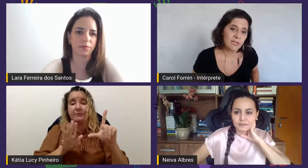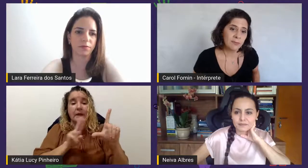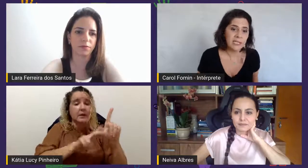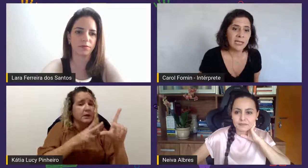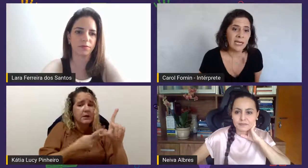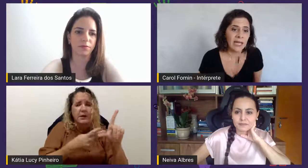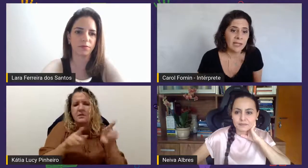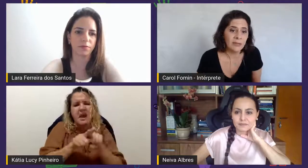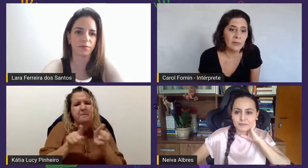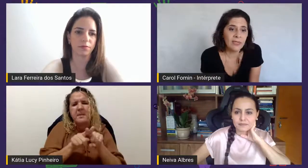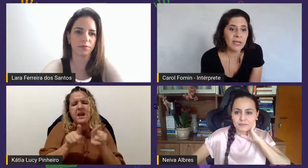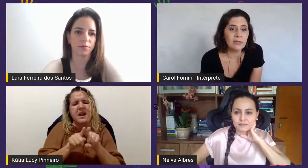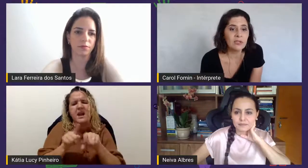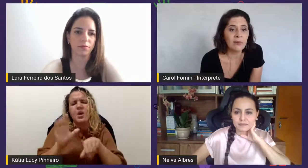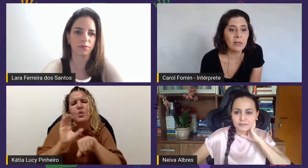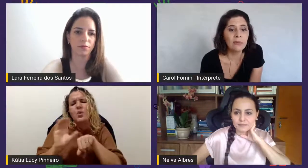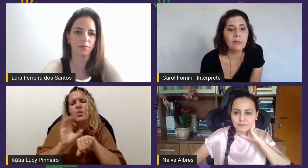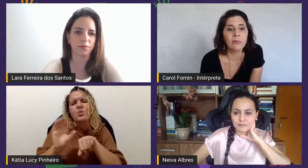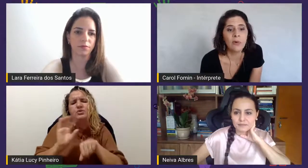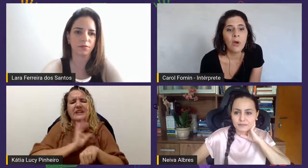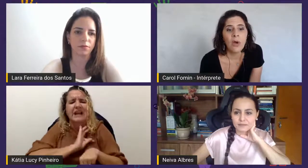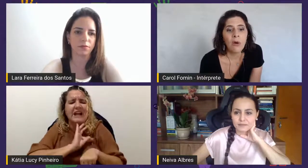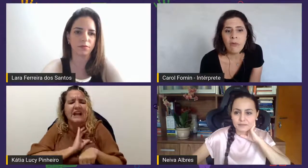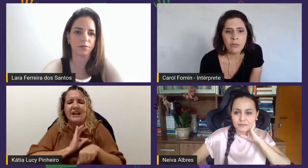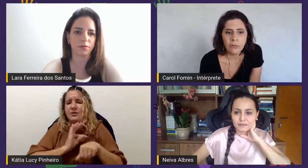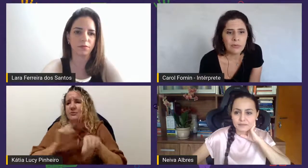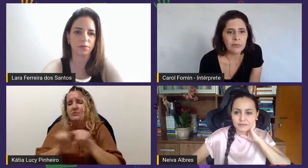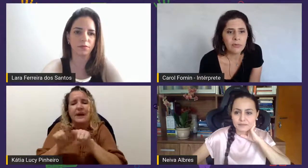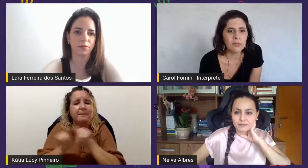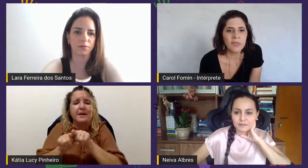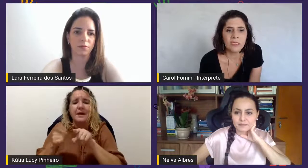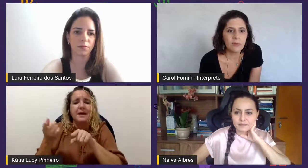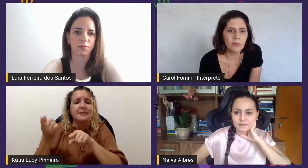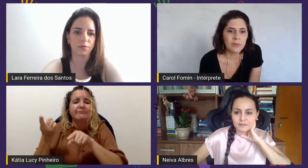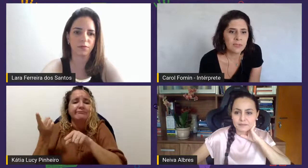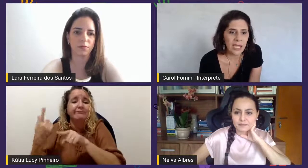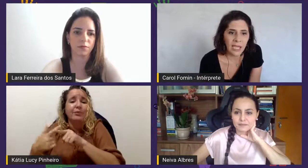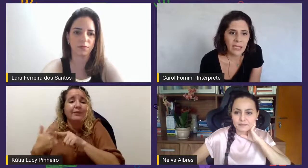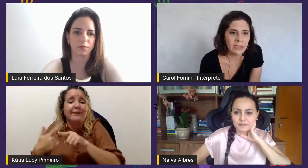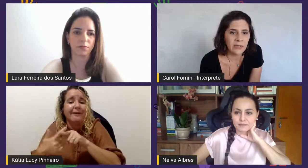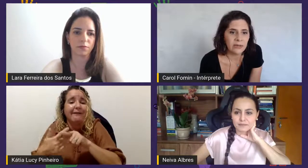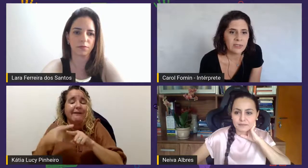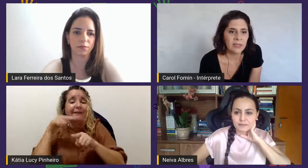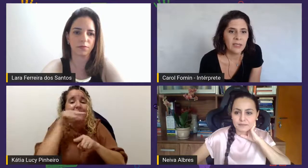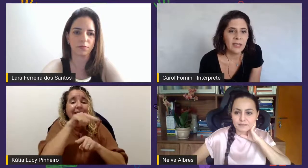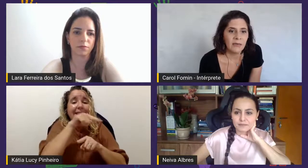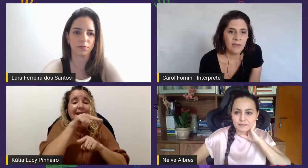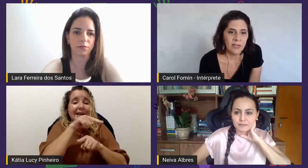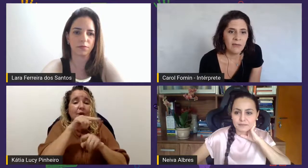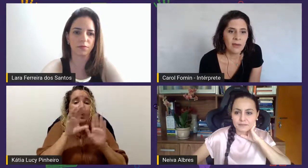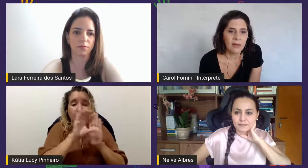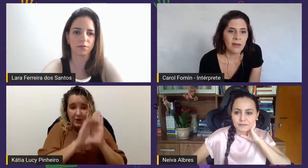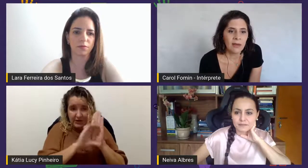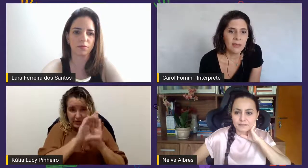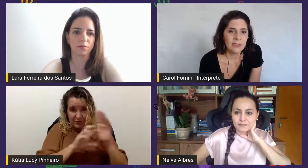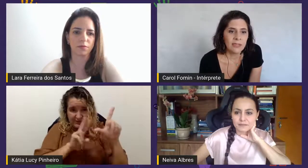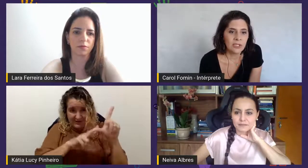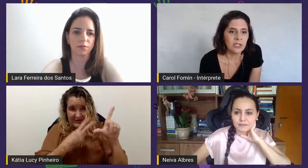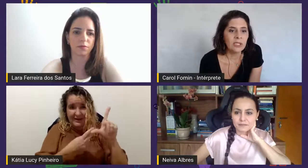curso de bacharelado, o ingresso de um aluno, ou em outros cursos mesmo, em cursos técnicos que venham